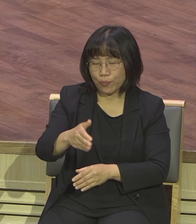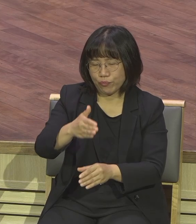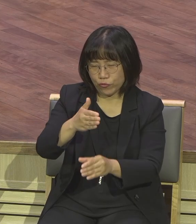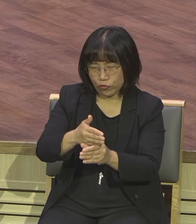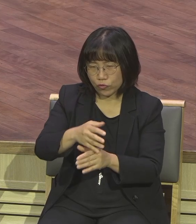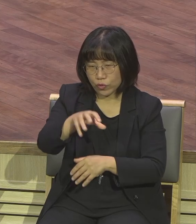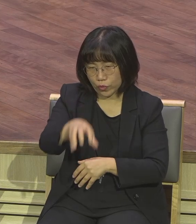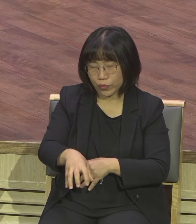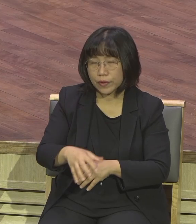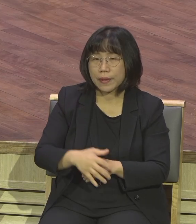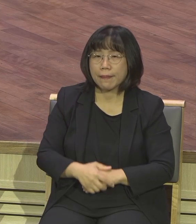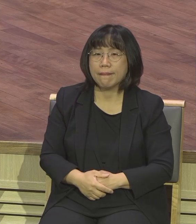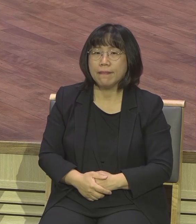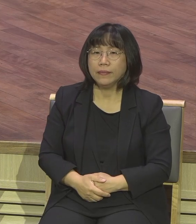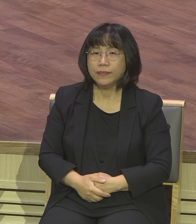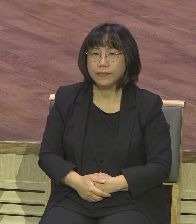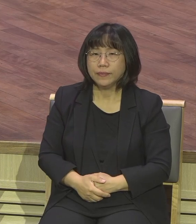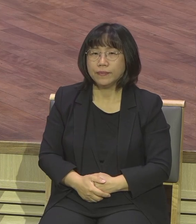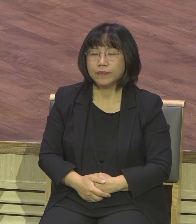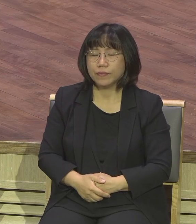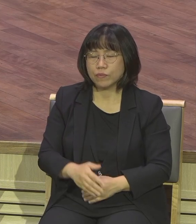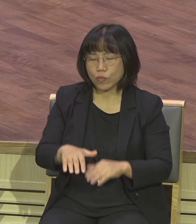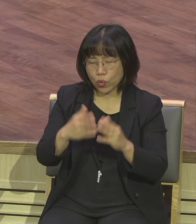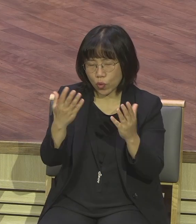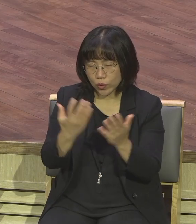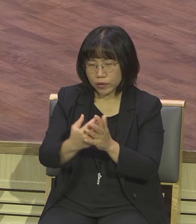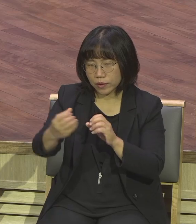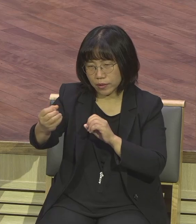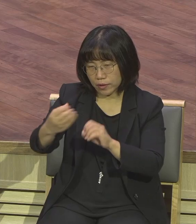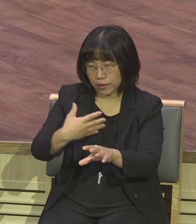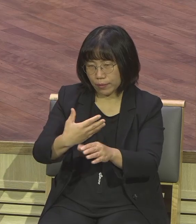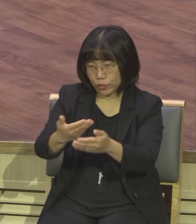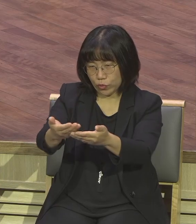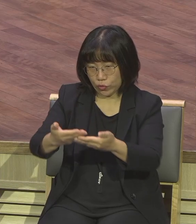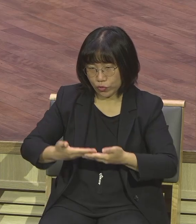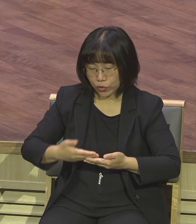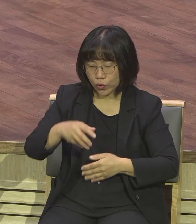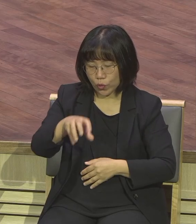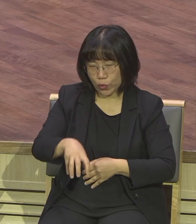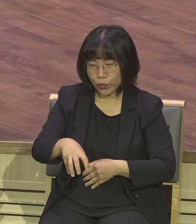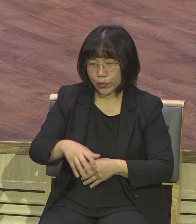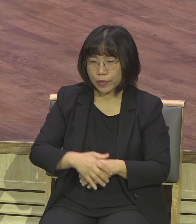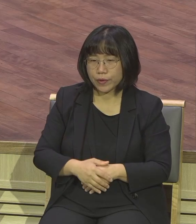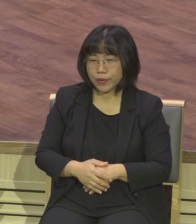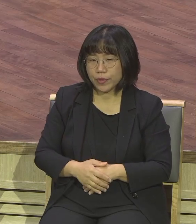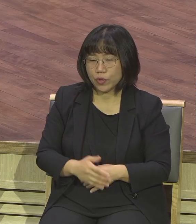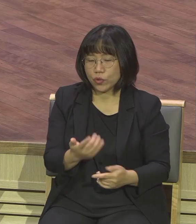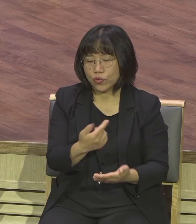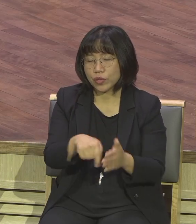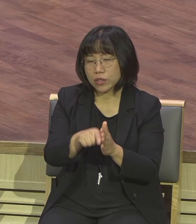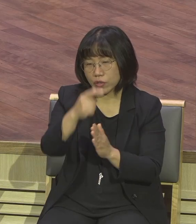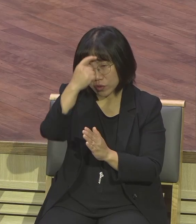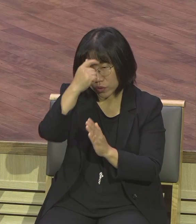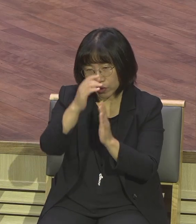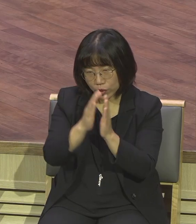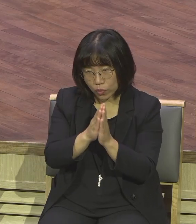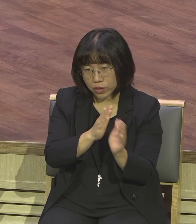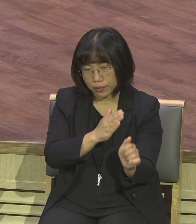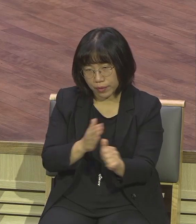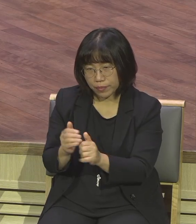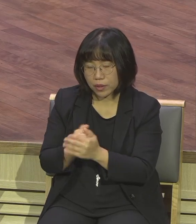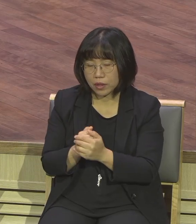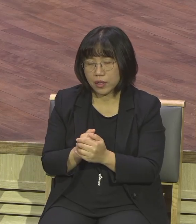모든 하나님 응답을 여기서 해준다. 응답 플랫폼이 본당 헌당이다. 기도하시기 바랍니다. 자,